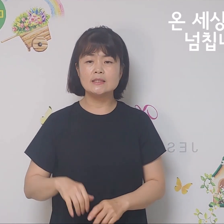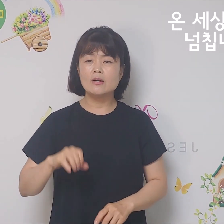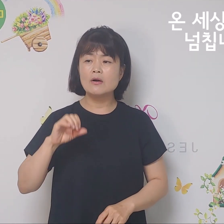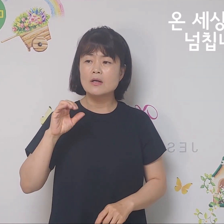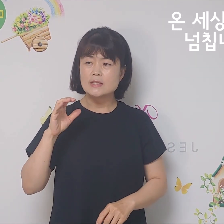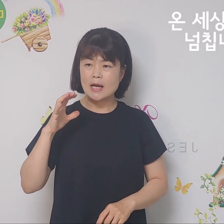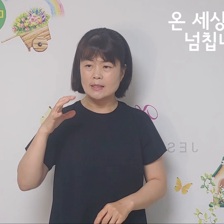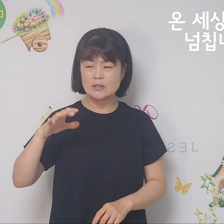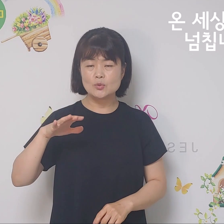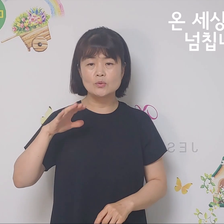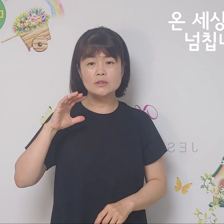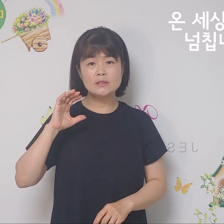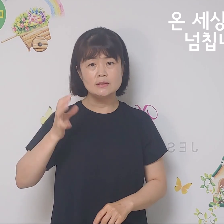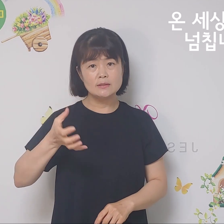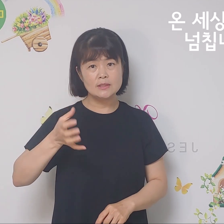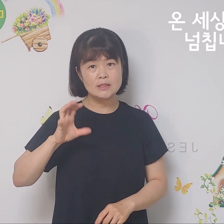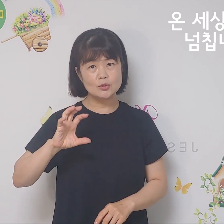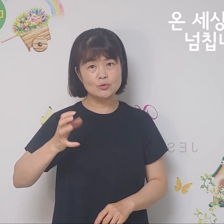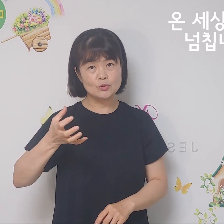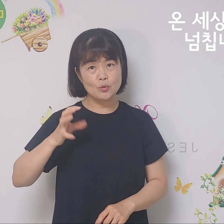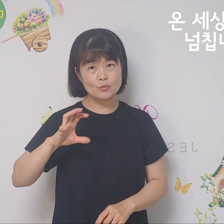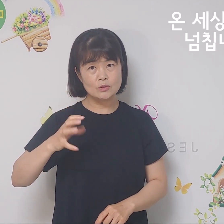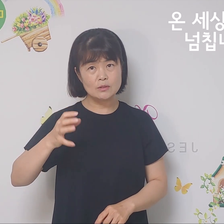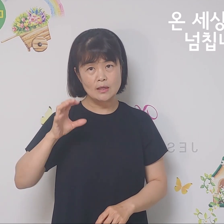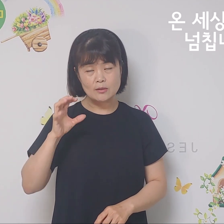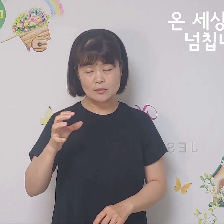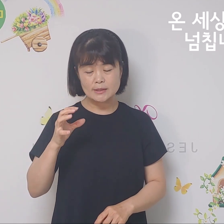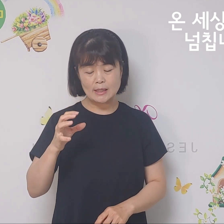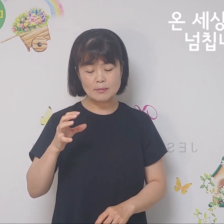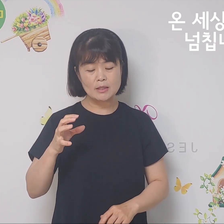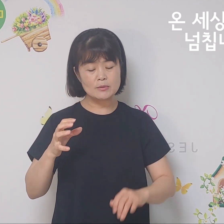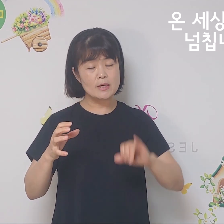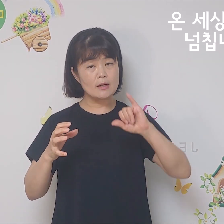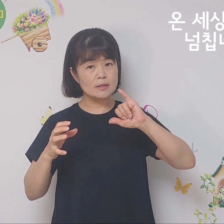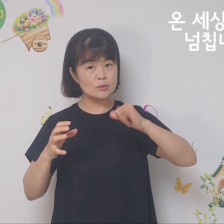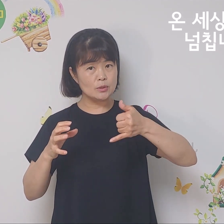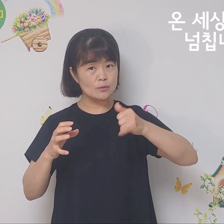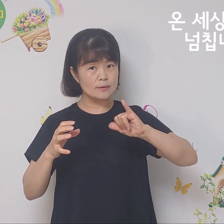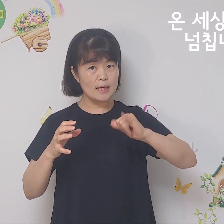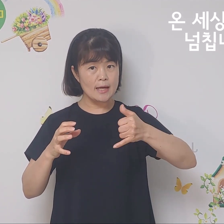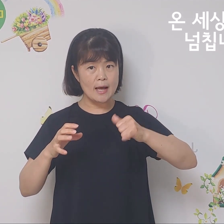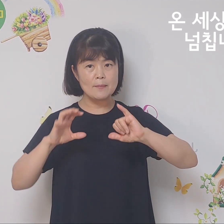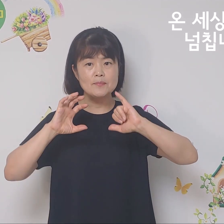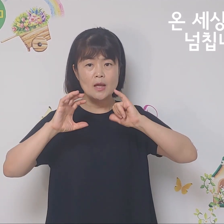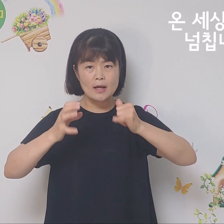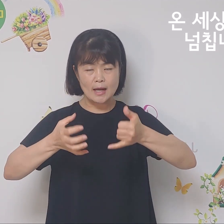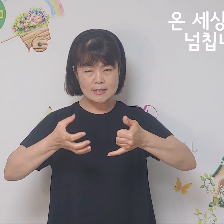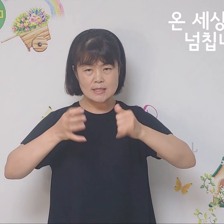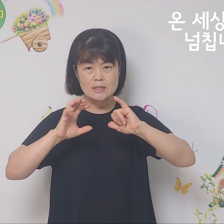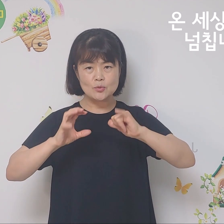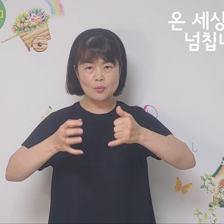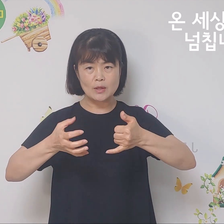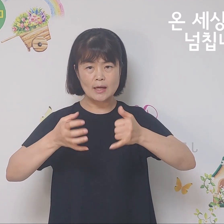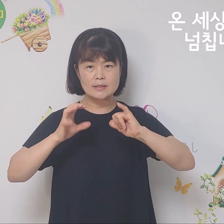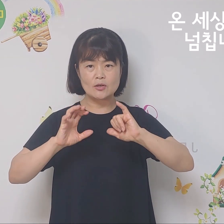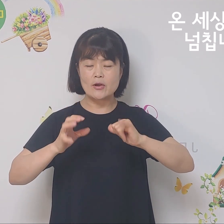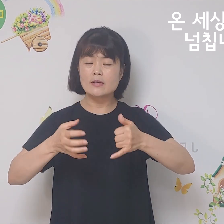세상은요. 자, 이쪽은 지구, 동그란 거를 잡았다고 생각하시고 이쪽은 사람, 같이 돌아가는 거예요.